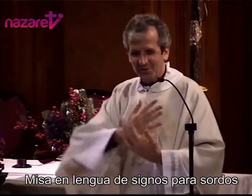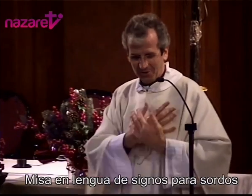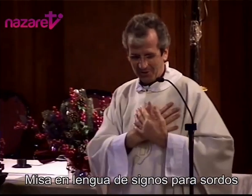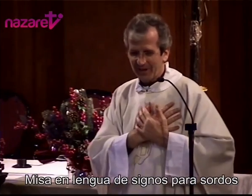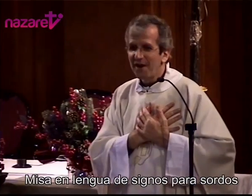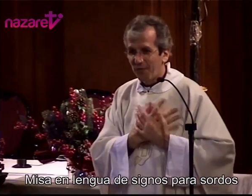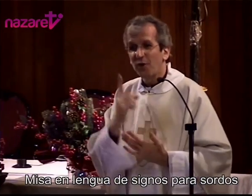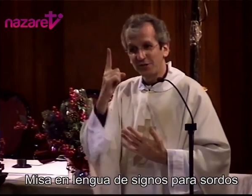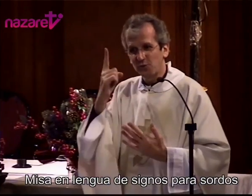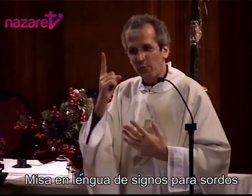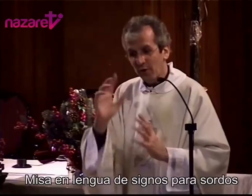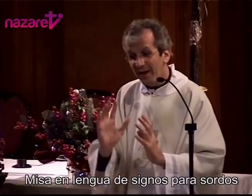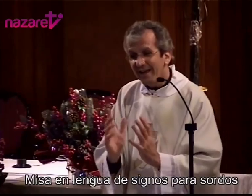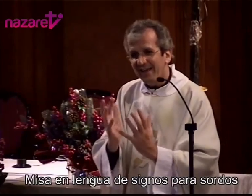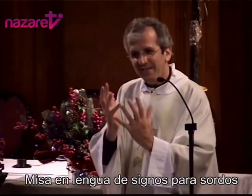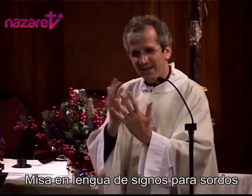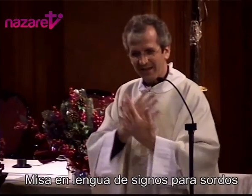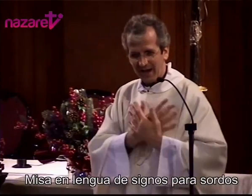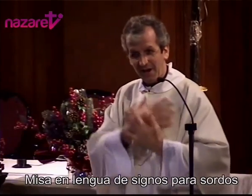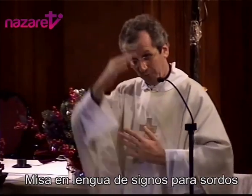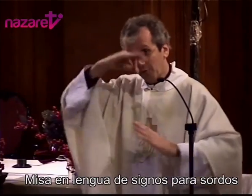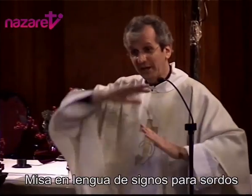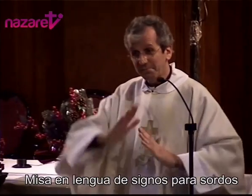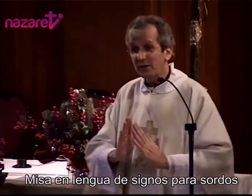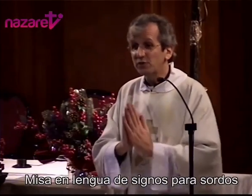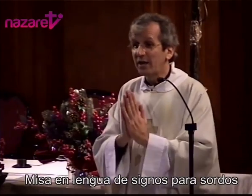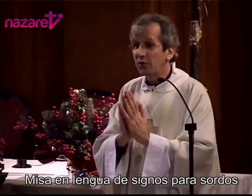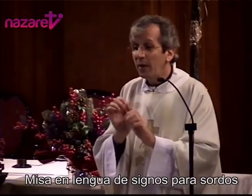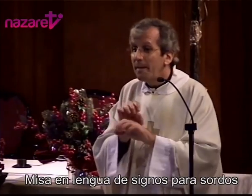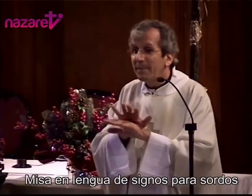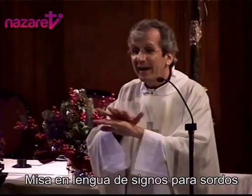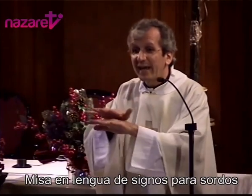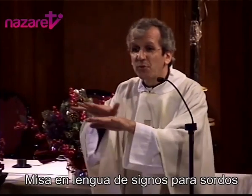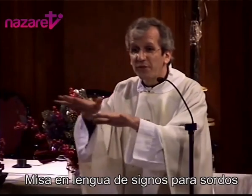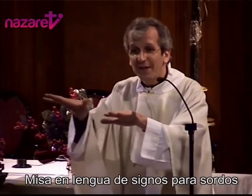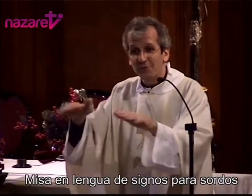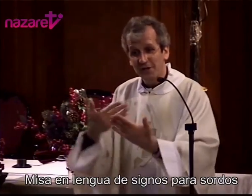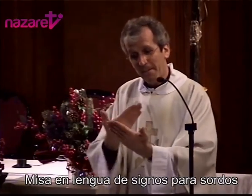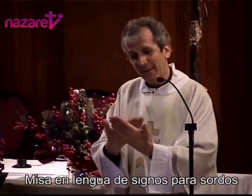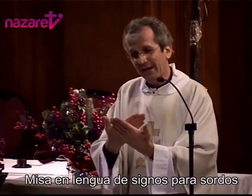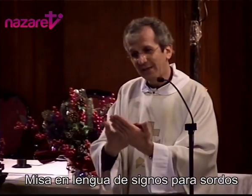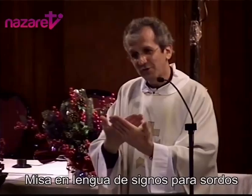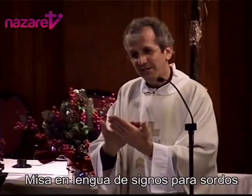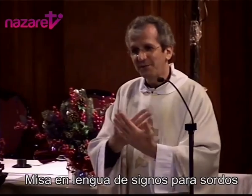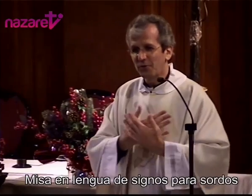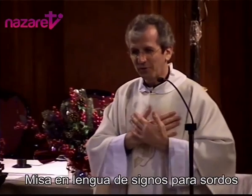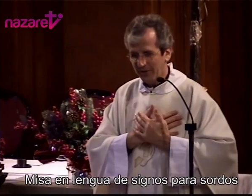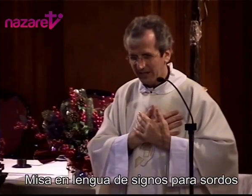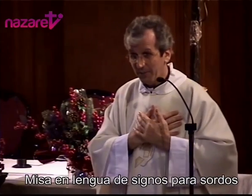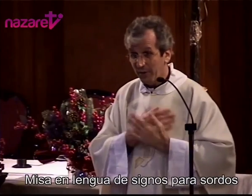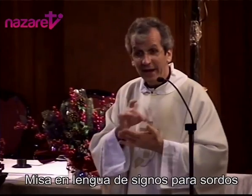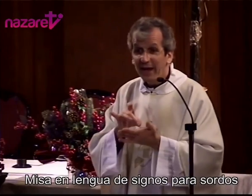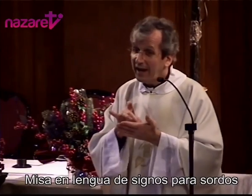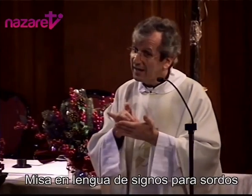en nosotros el fuego de su amor, que encienda el fuego del Espíritu Santo para que anunciemos, para que demos testimonio de